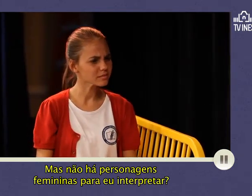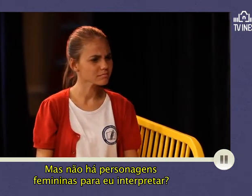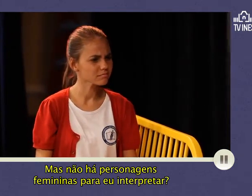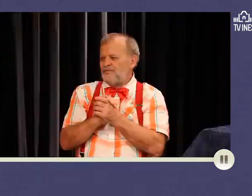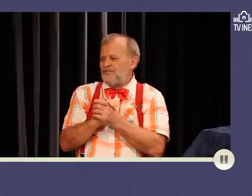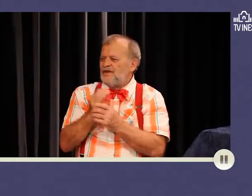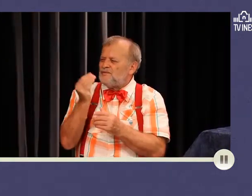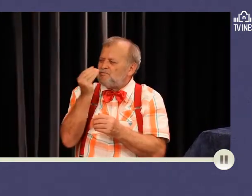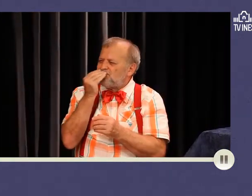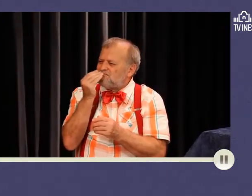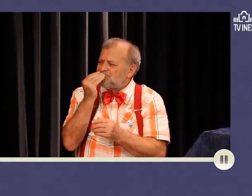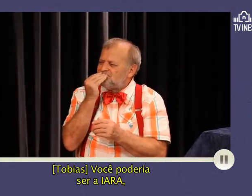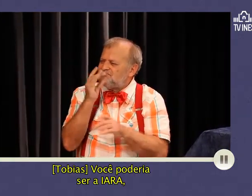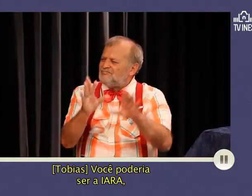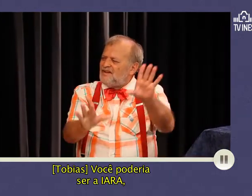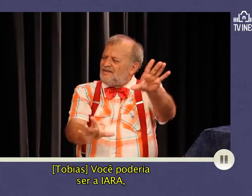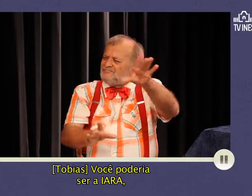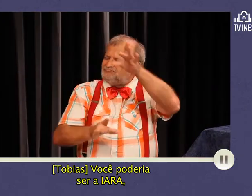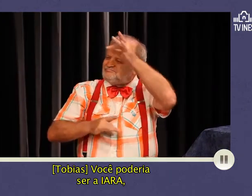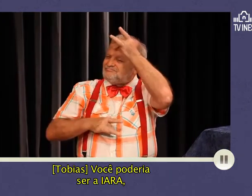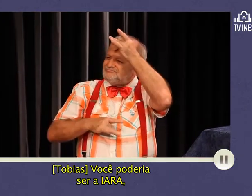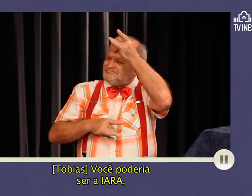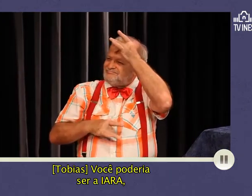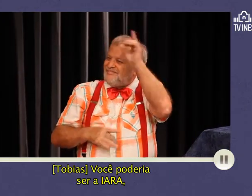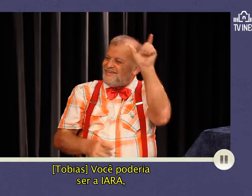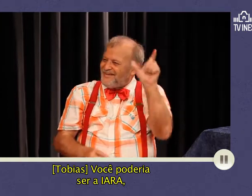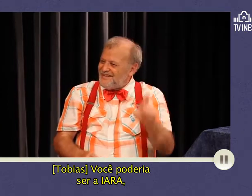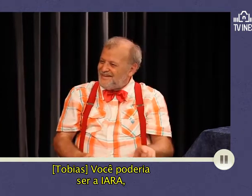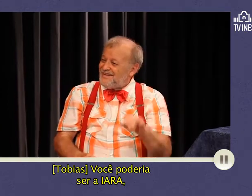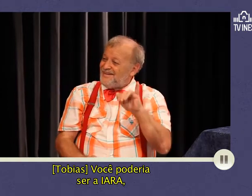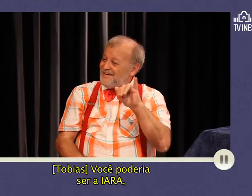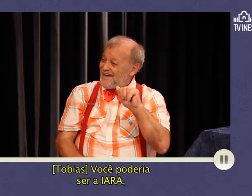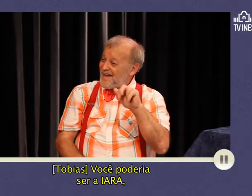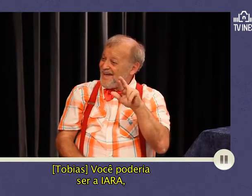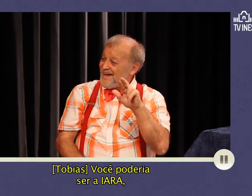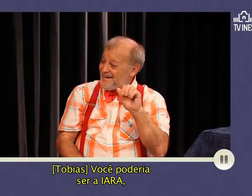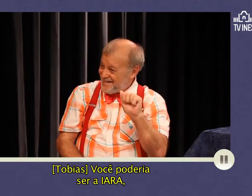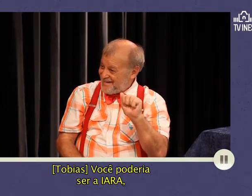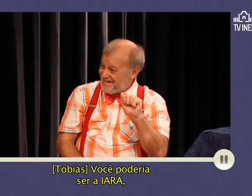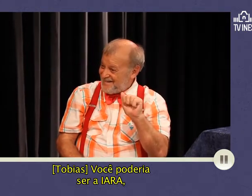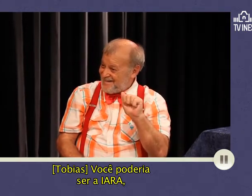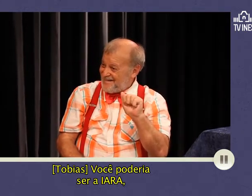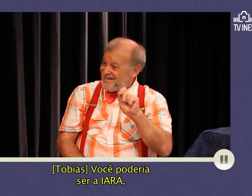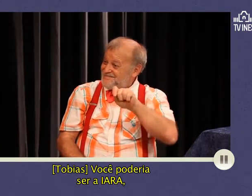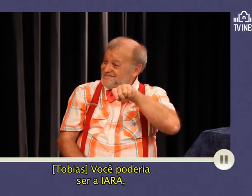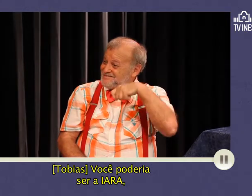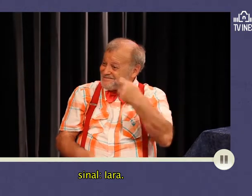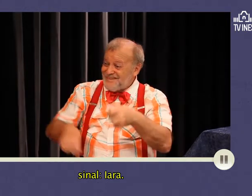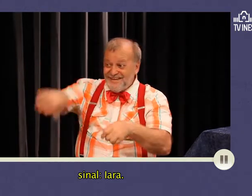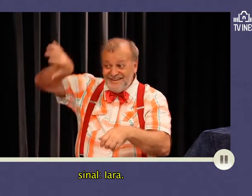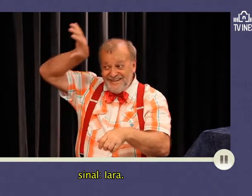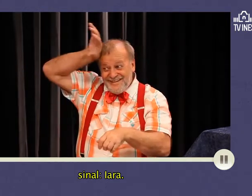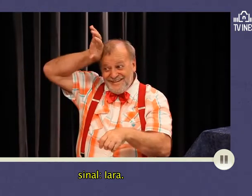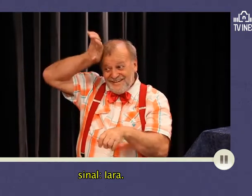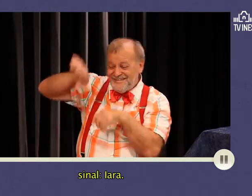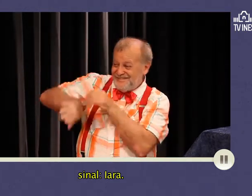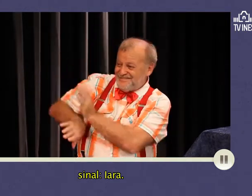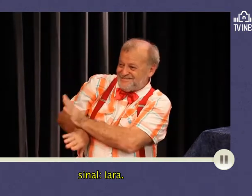para eu interpretar? Você poderia ser a Iara.